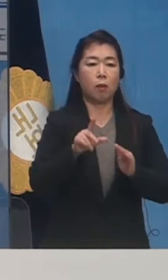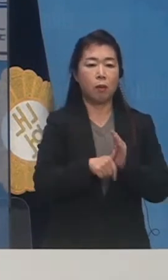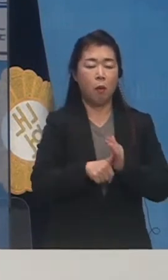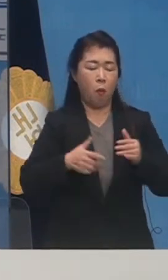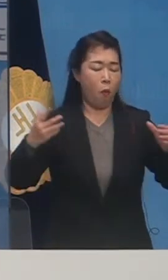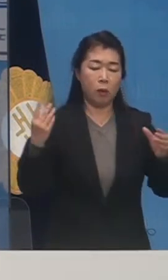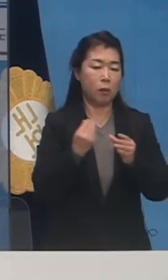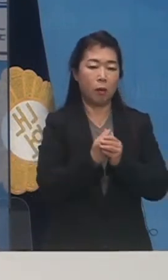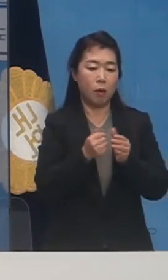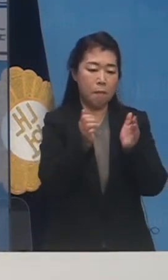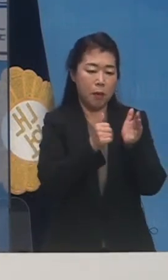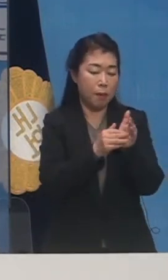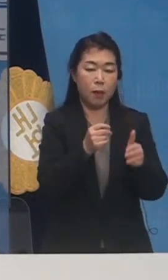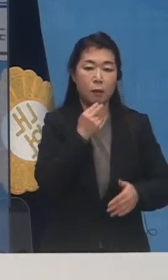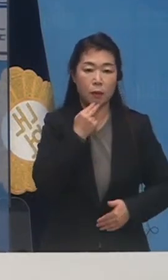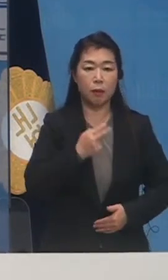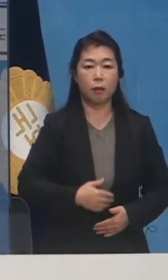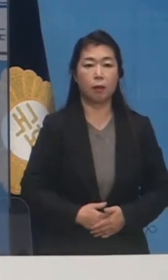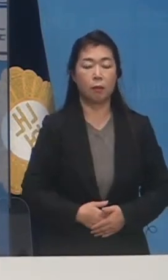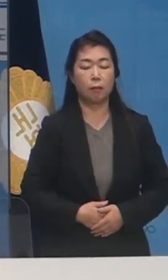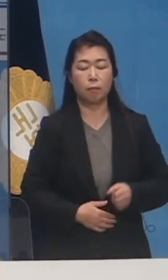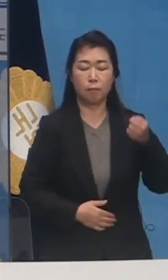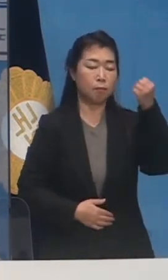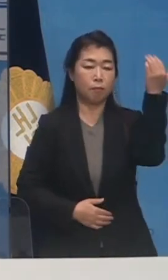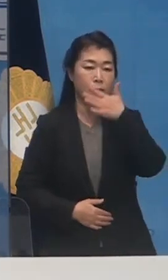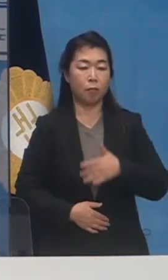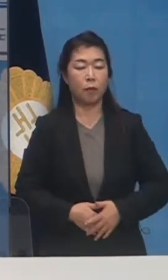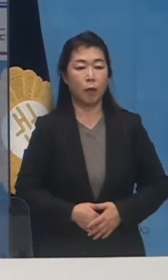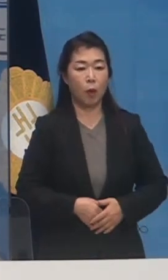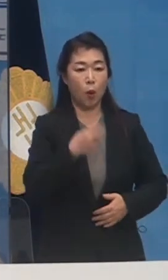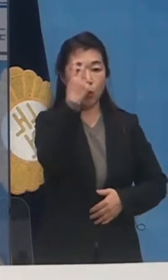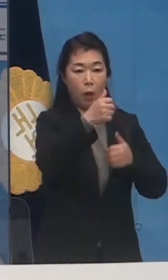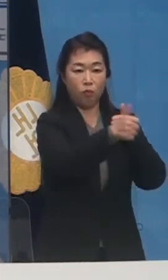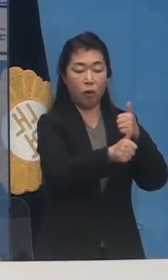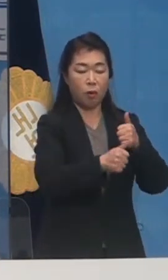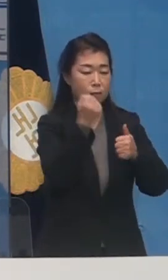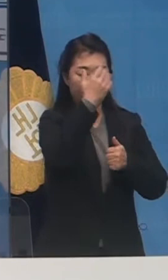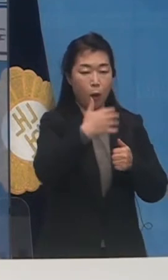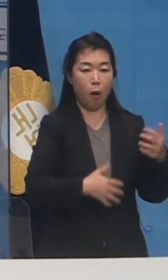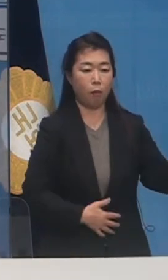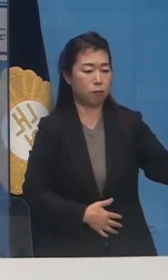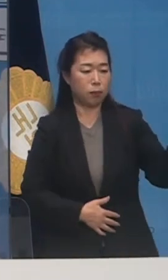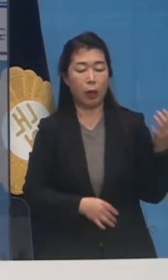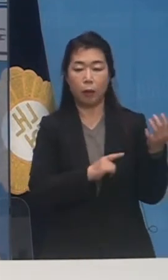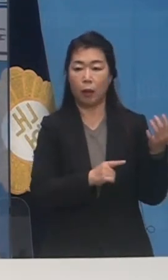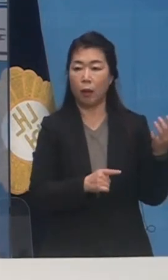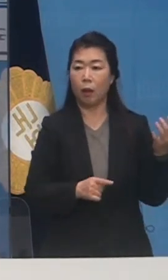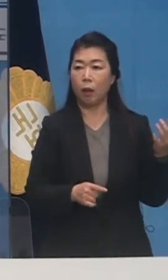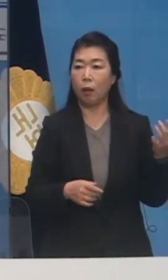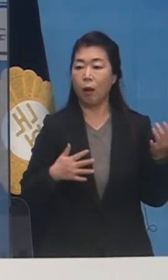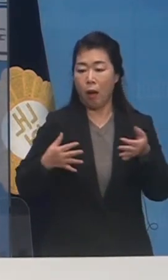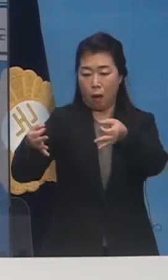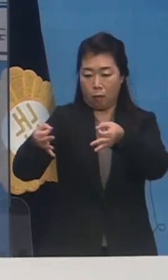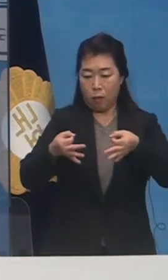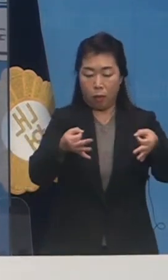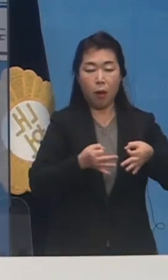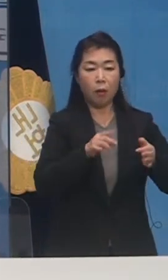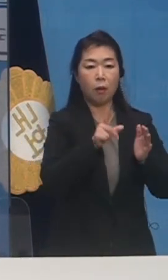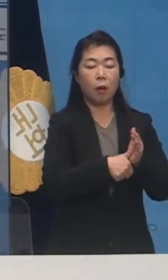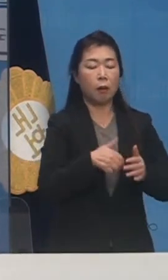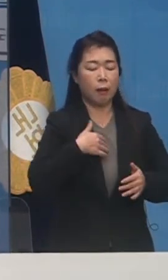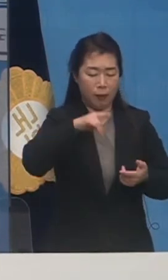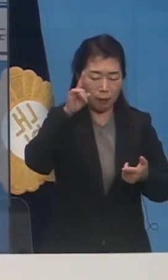전혀 달랐습니다. 갑자기 현장에 조사위원들이 찾아와 여러 사람이 보는 가운데